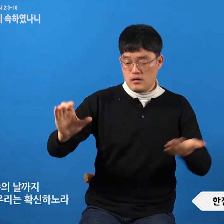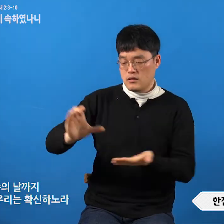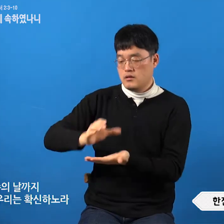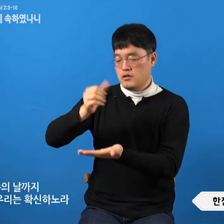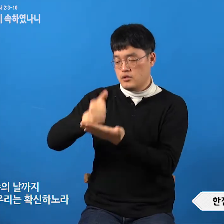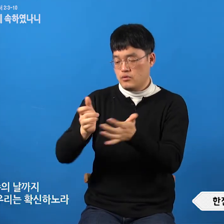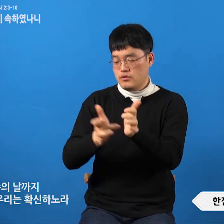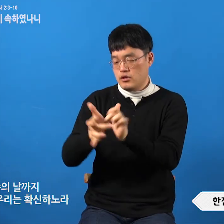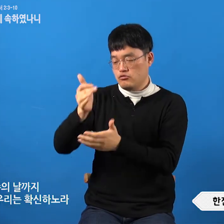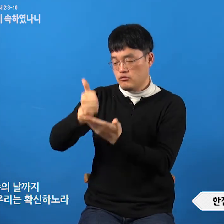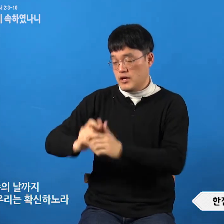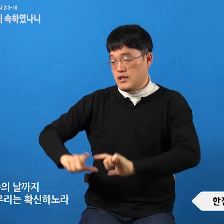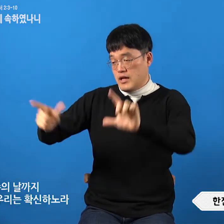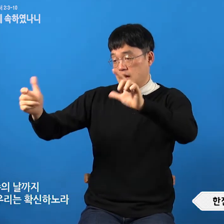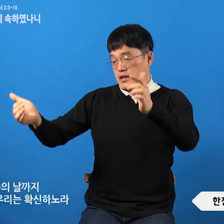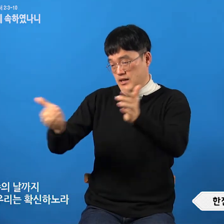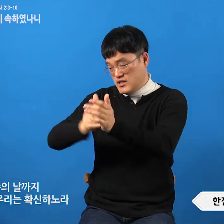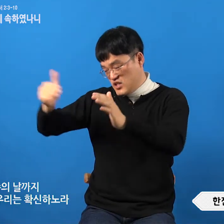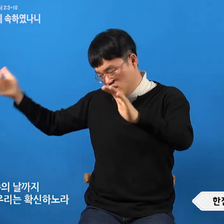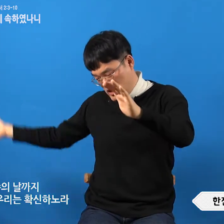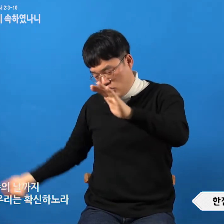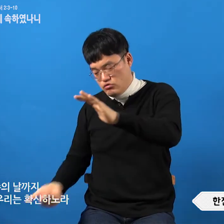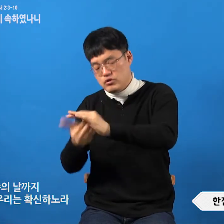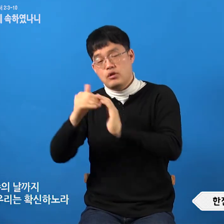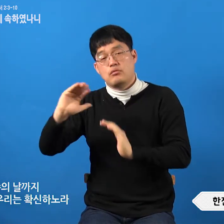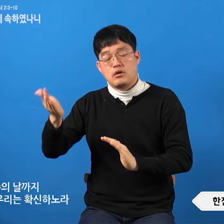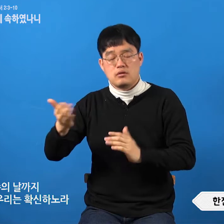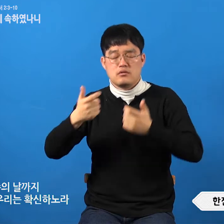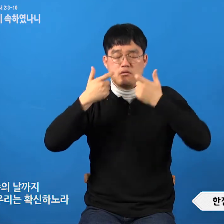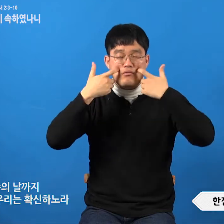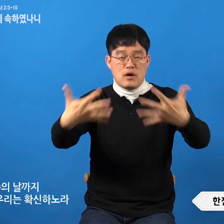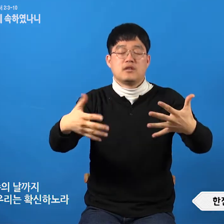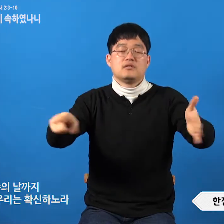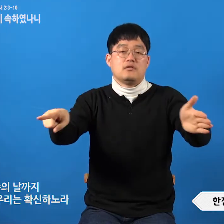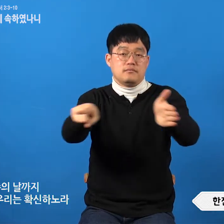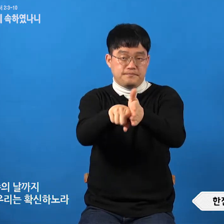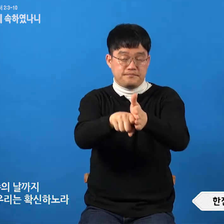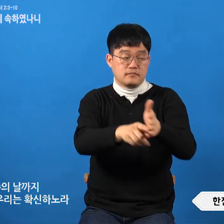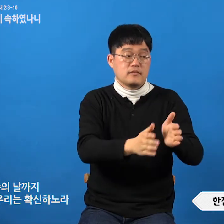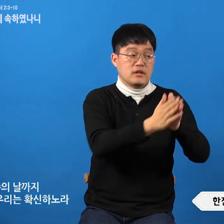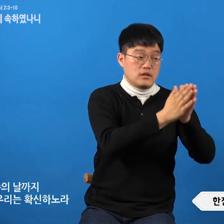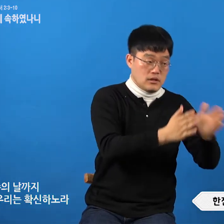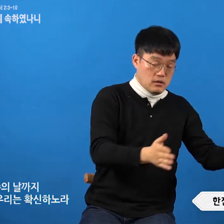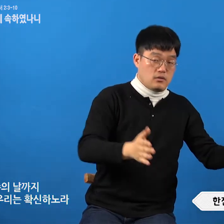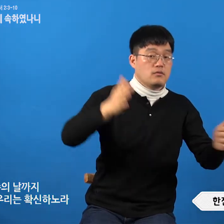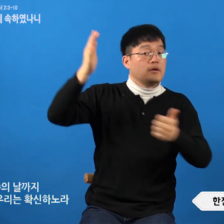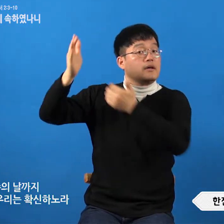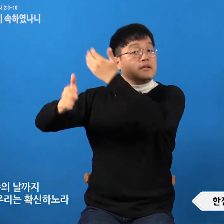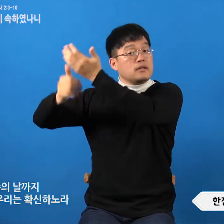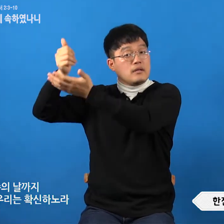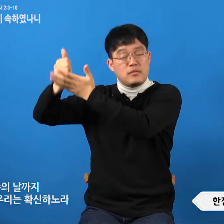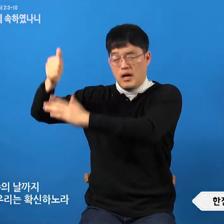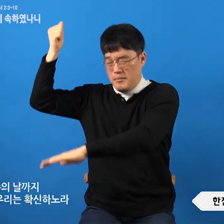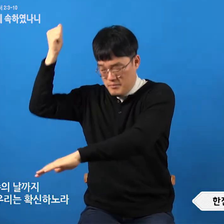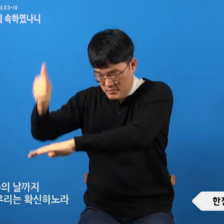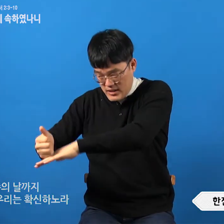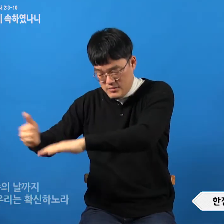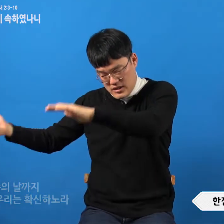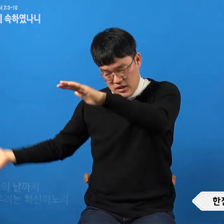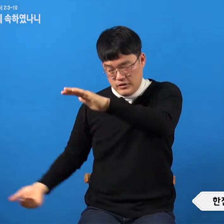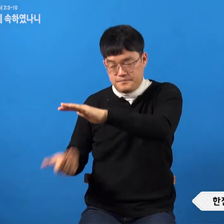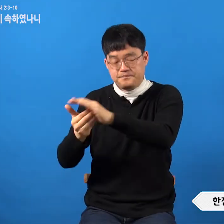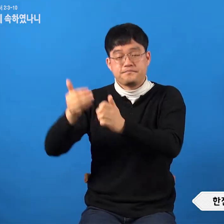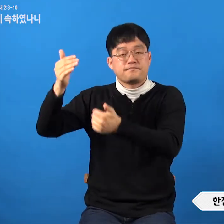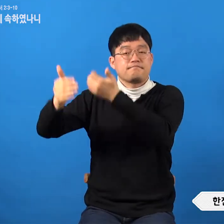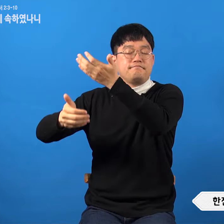그리스도 예수의 날까지 이루실 줄을 우리는 확신하노라. 시작도 하나님이 하셨고 마지막에